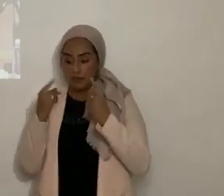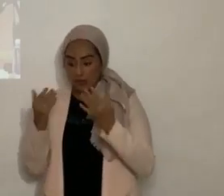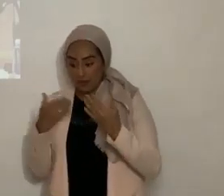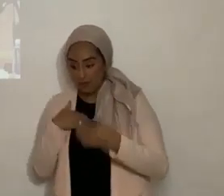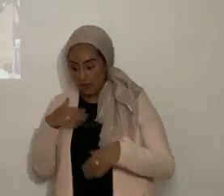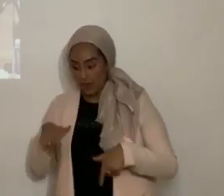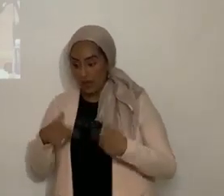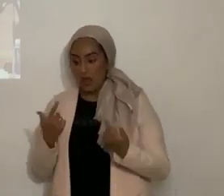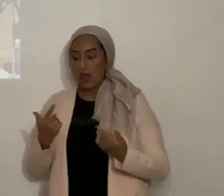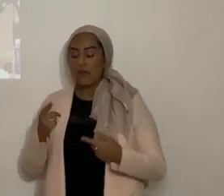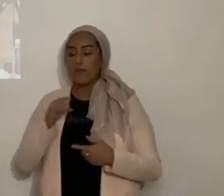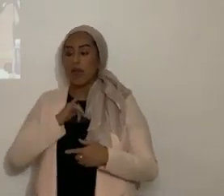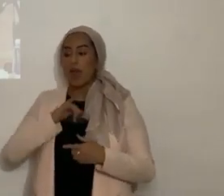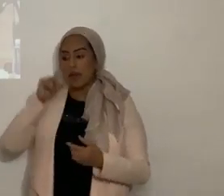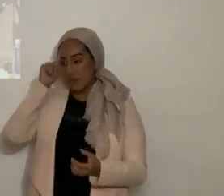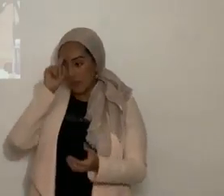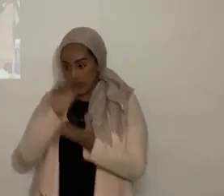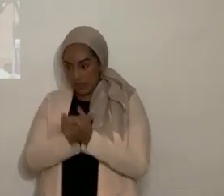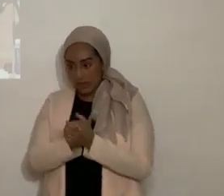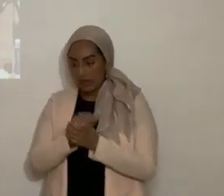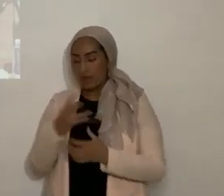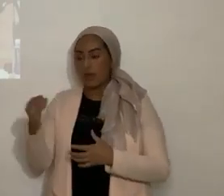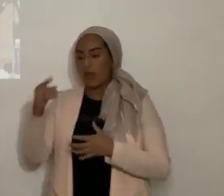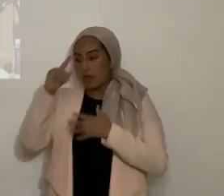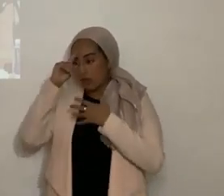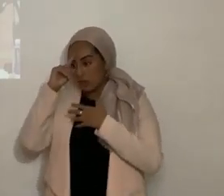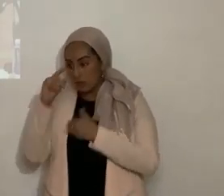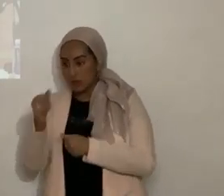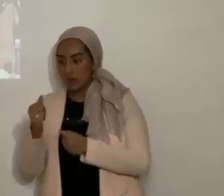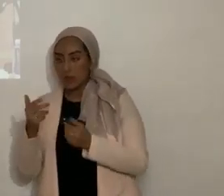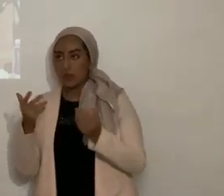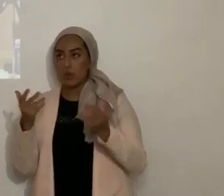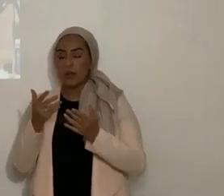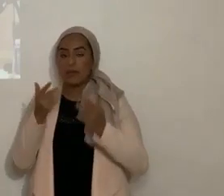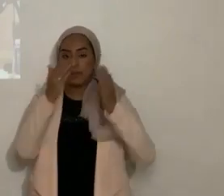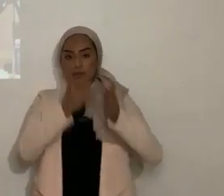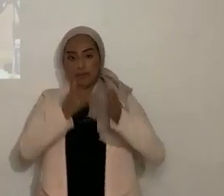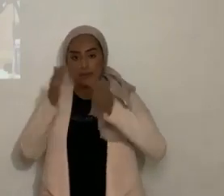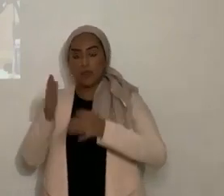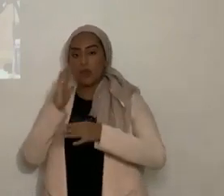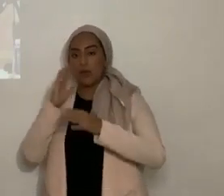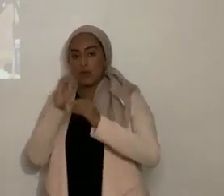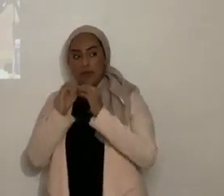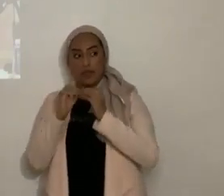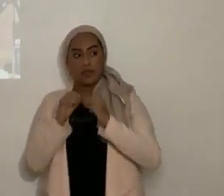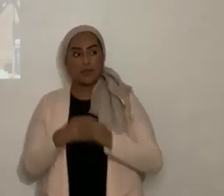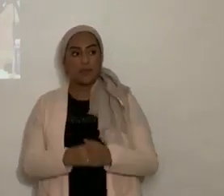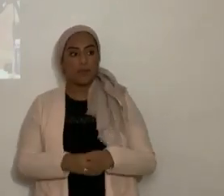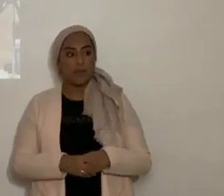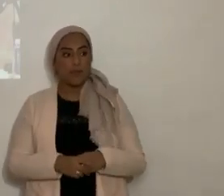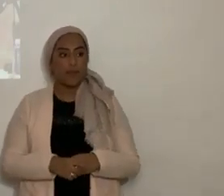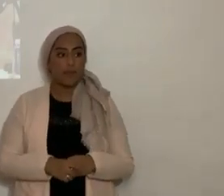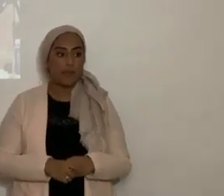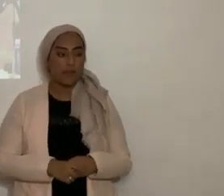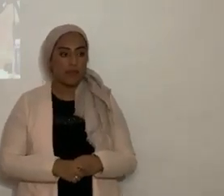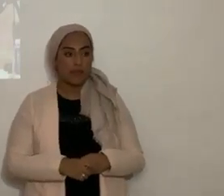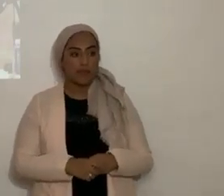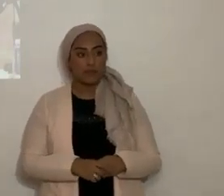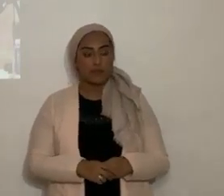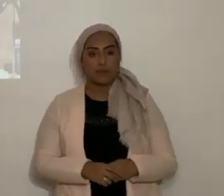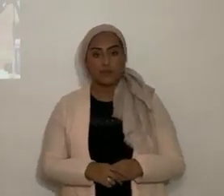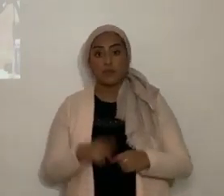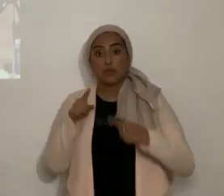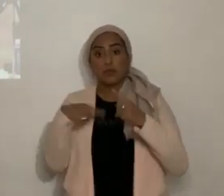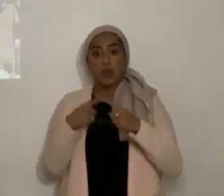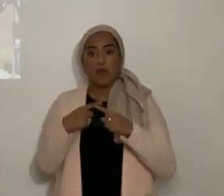mi vida, yo creo y confío en que esta situación se resolverá. Esto se resolverá.